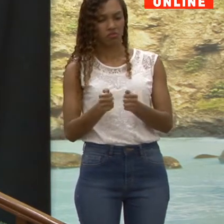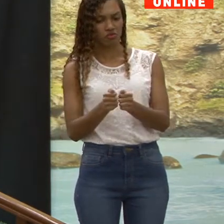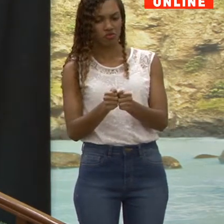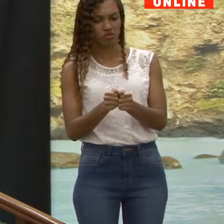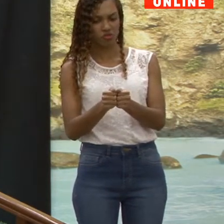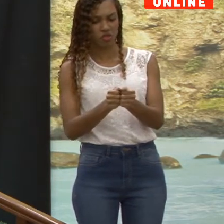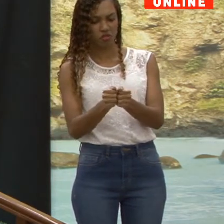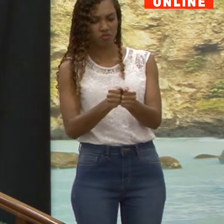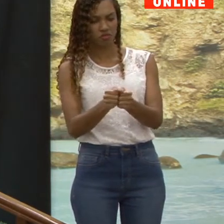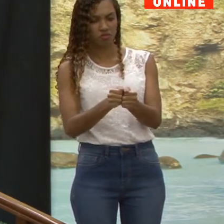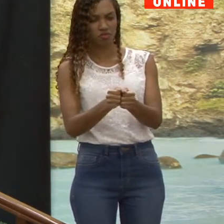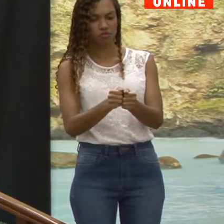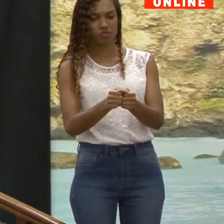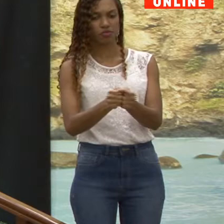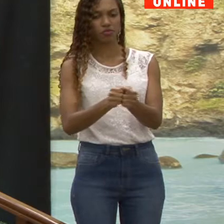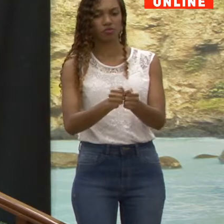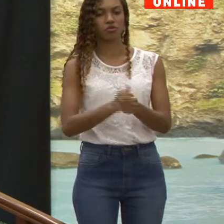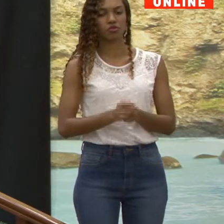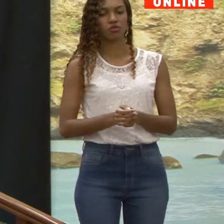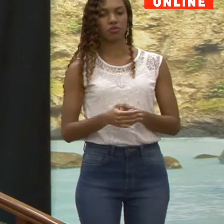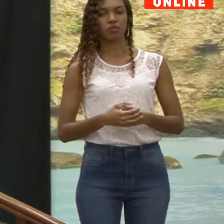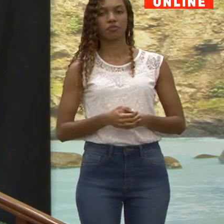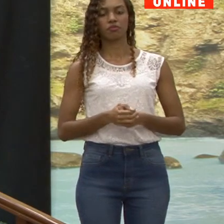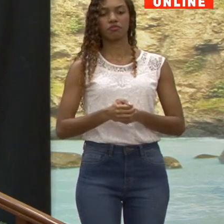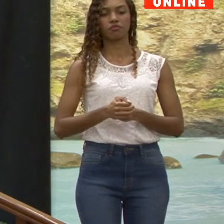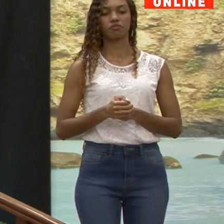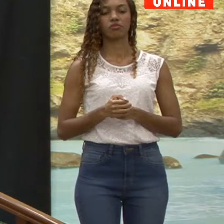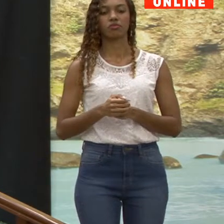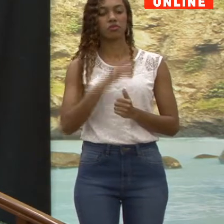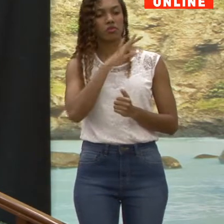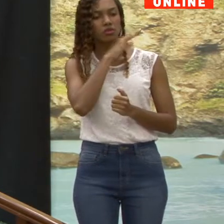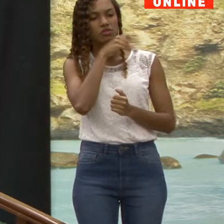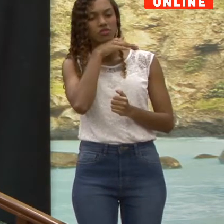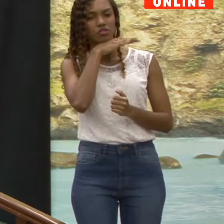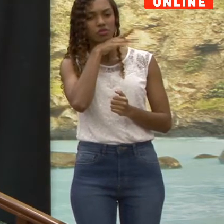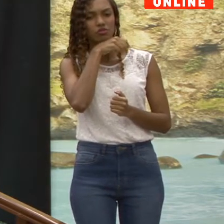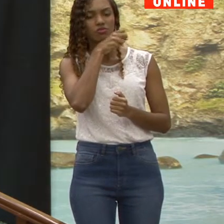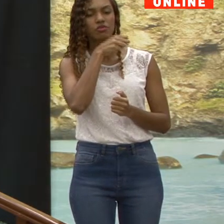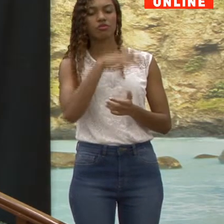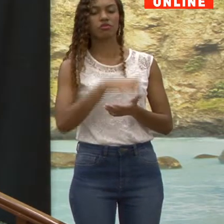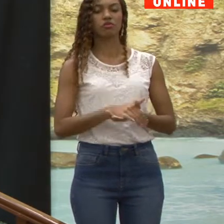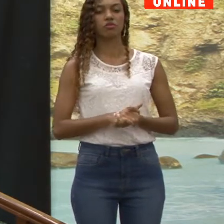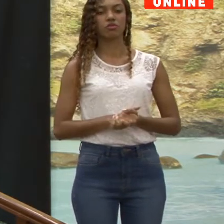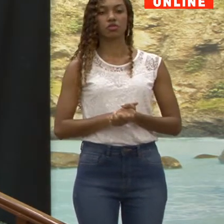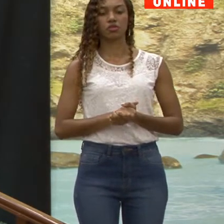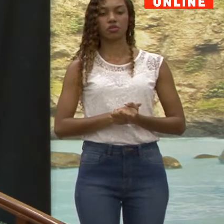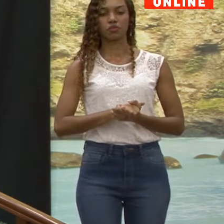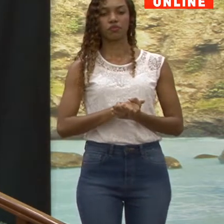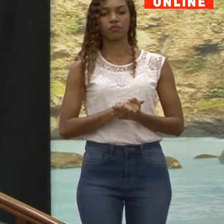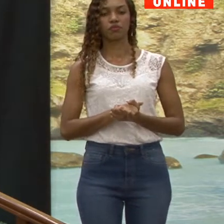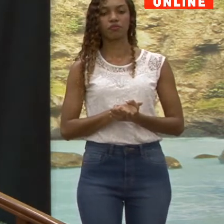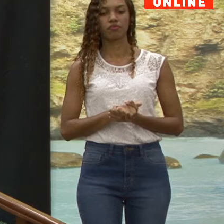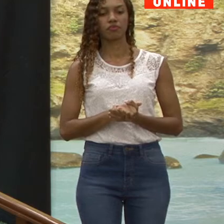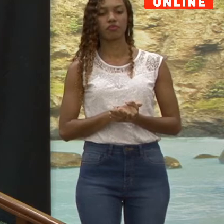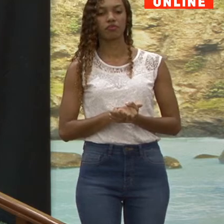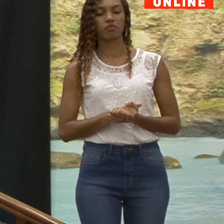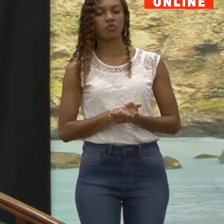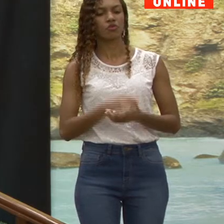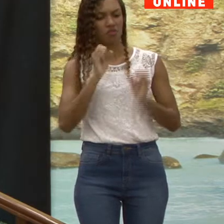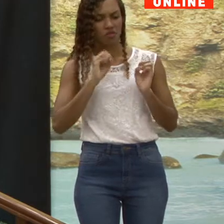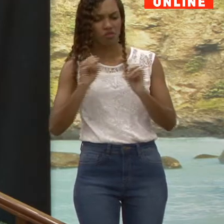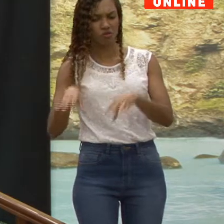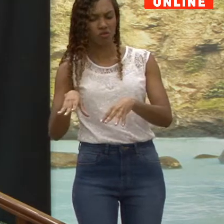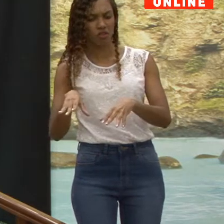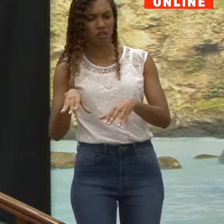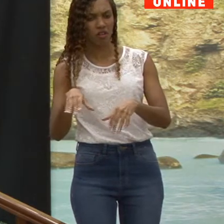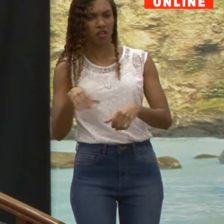tem 300 toneladas. Dá o bichinho. Vai jogar todo 300 toneladas de